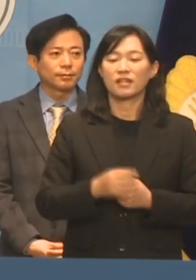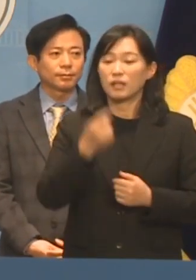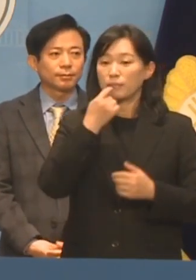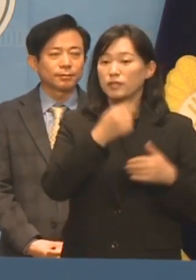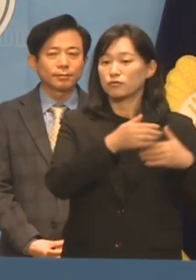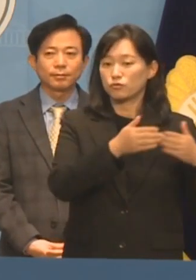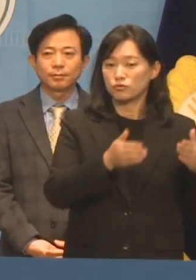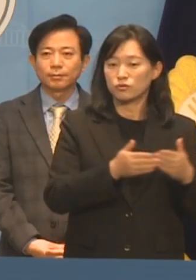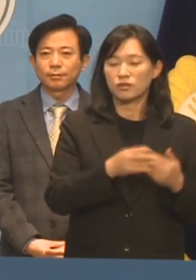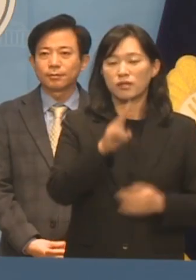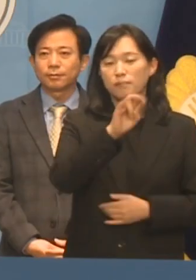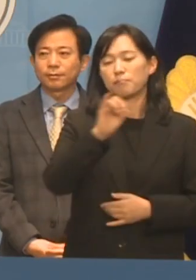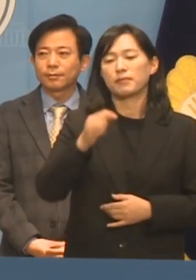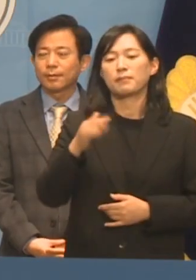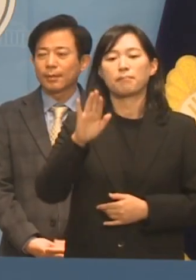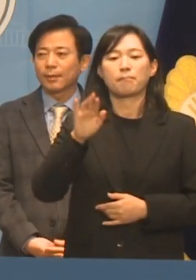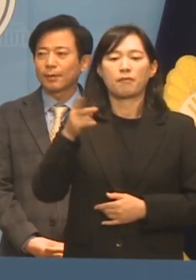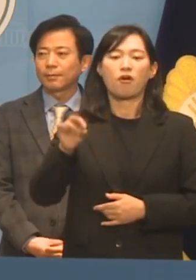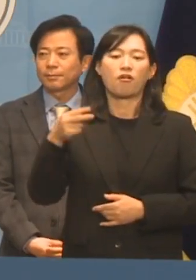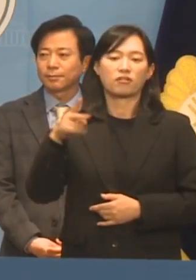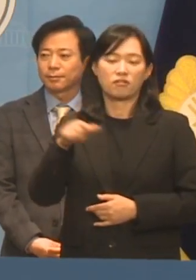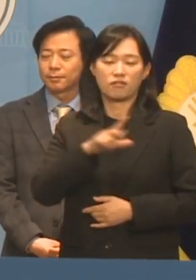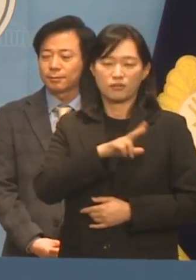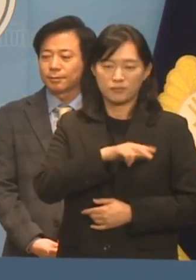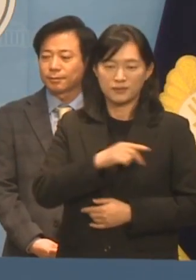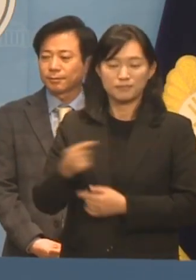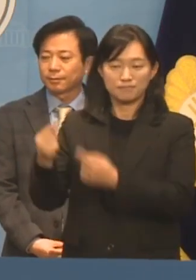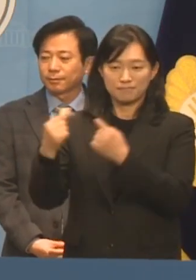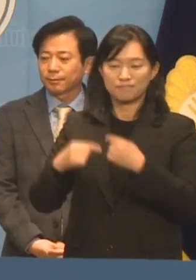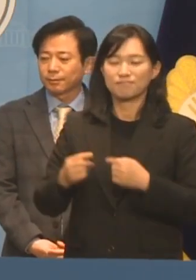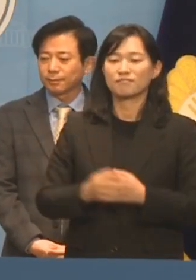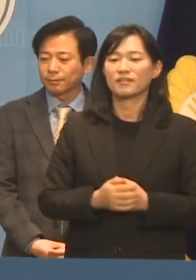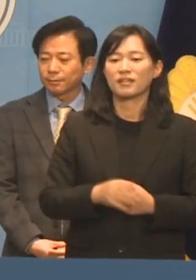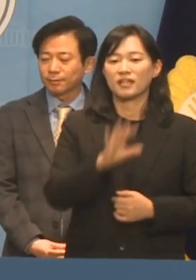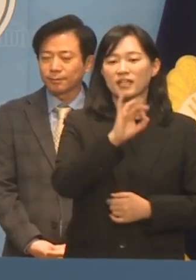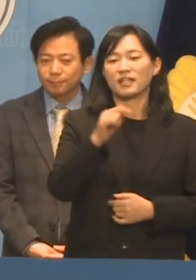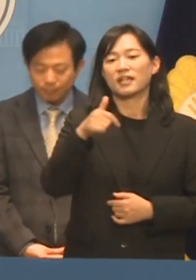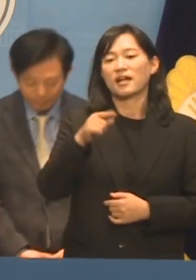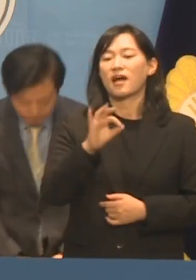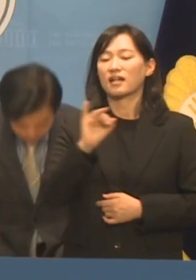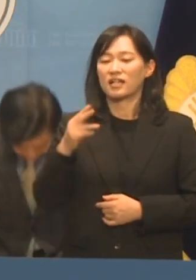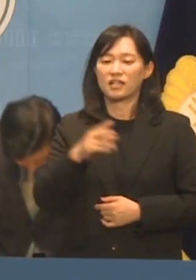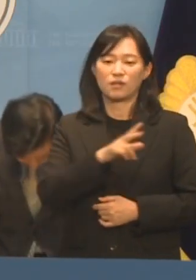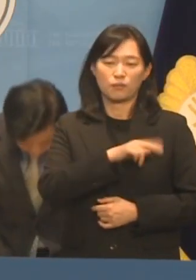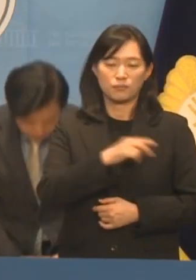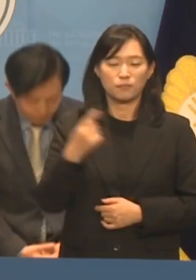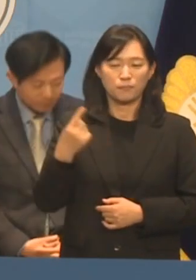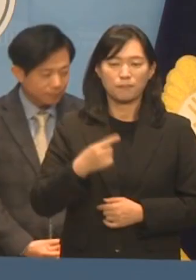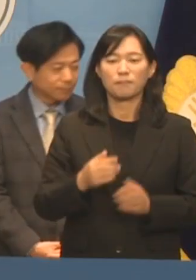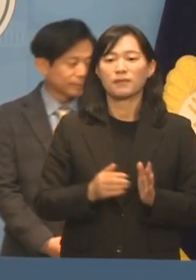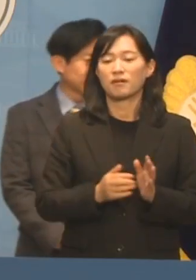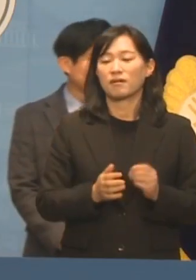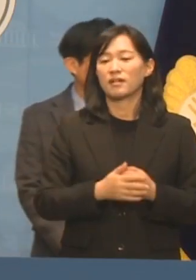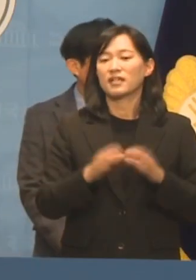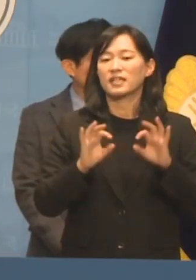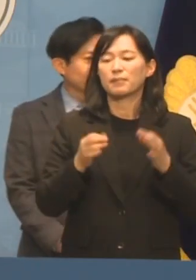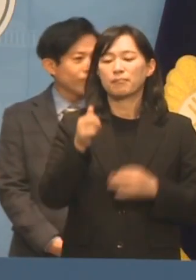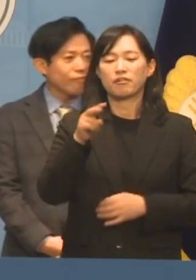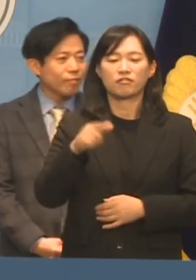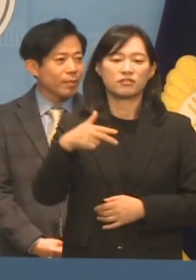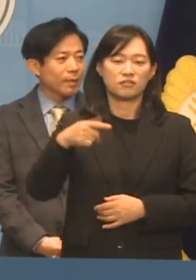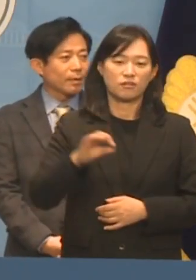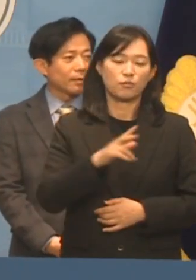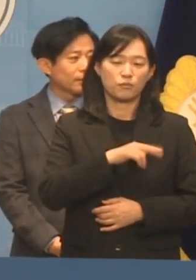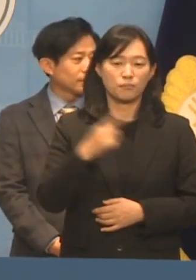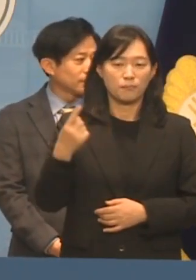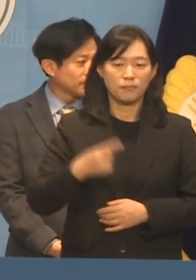더불어민주당 민병덕 의원님 참가하셨습니다. 네, 이강일 의원님 참가해 주셨습니다. 김현정 의원님